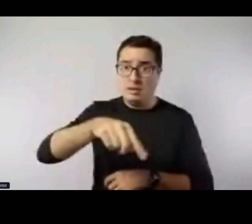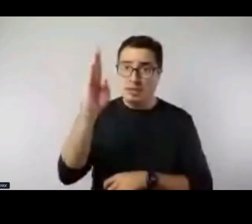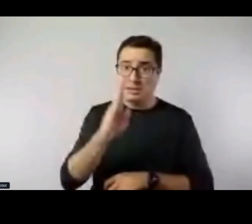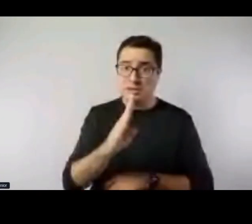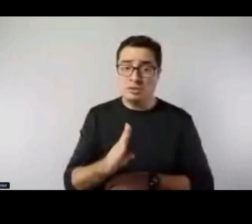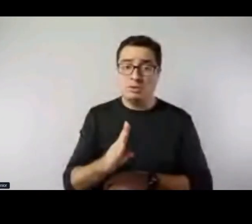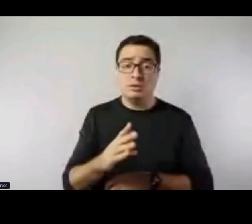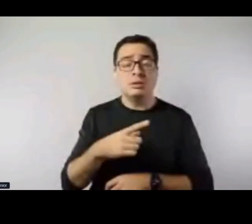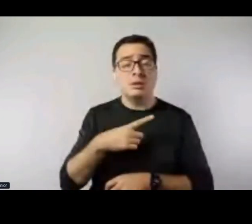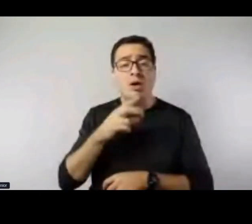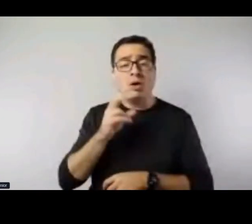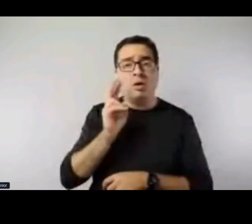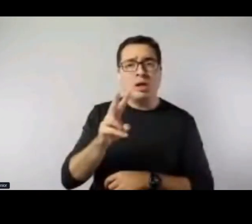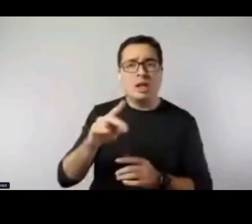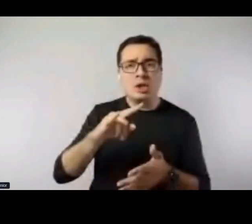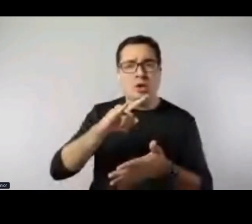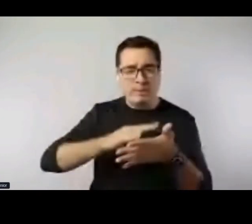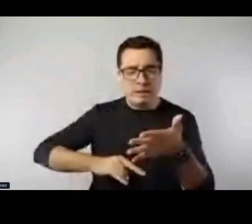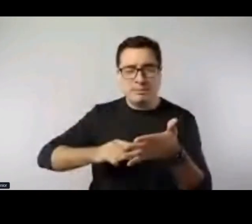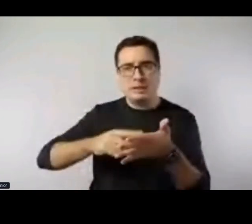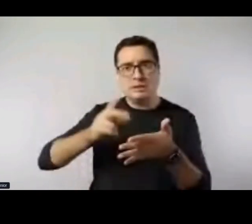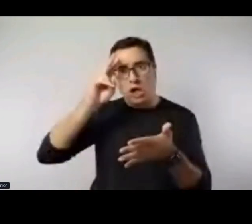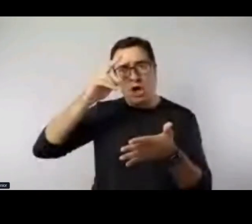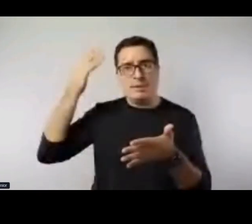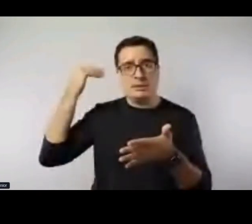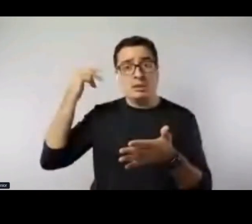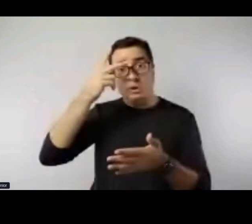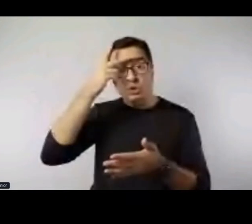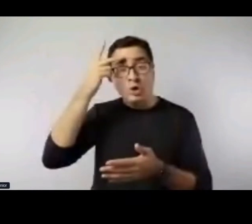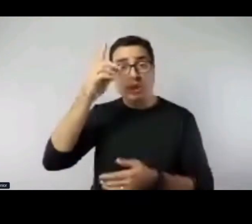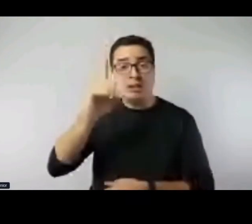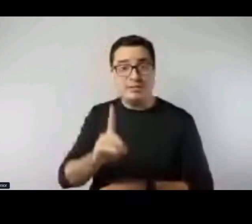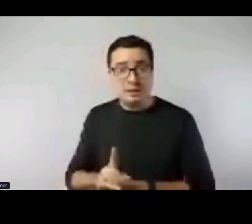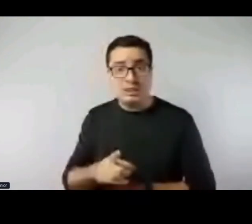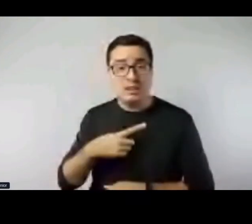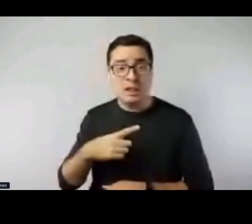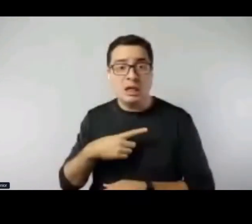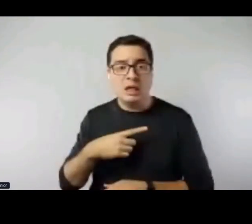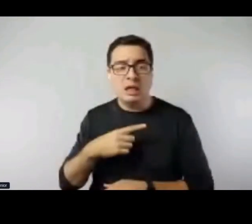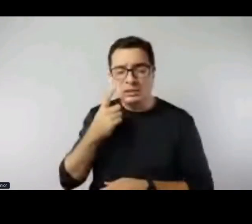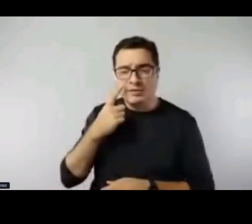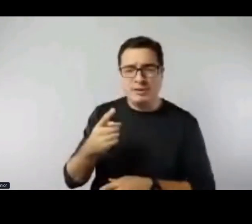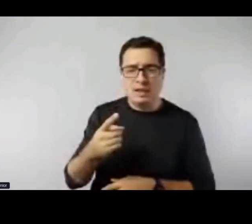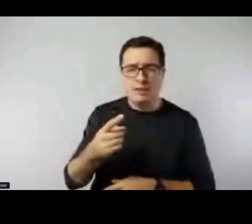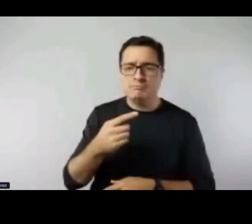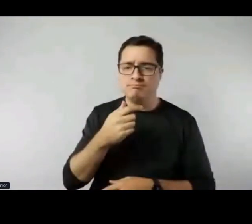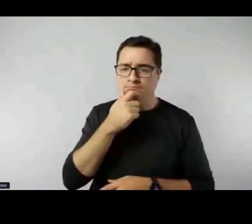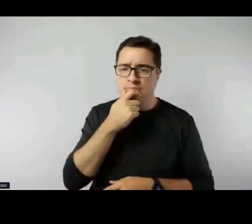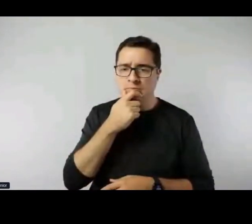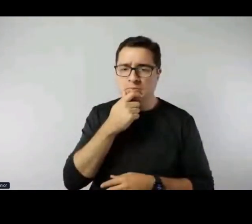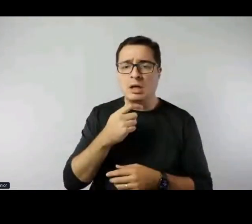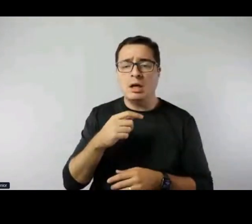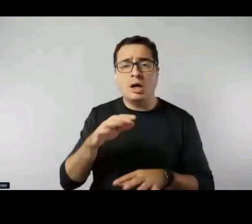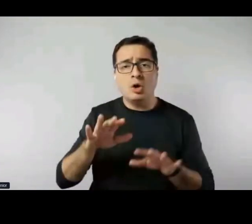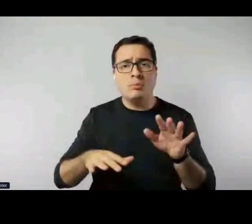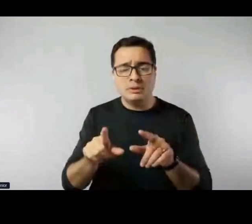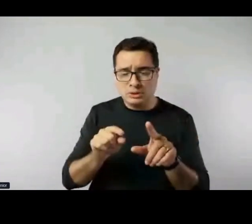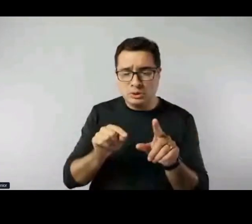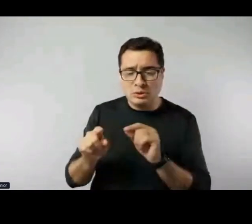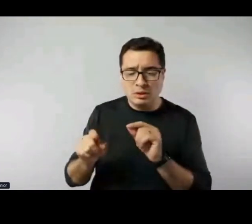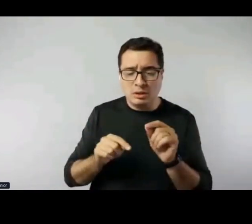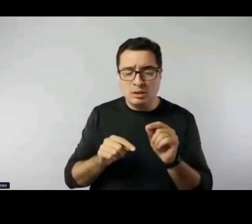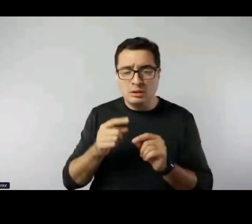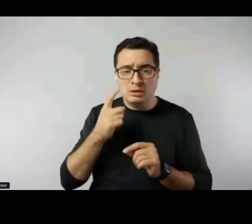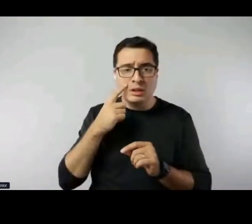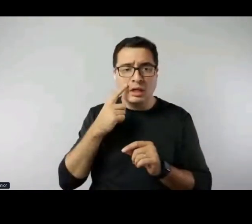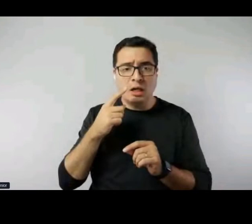olha documentos históricos de pessoas com deficiência, e aí a gente fazia algumas seleções e